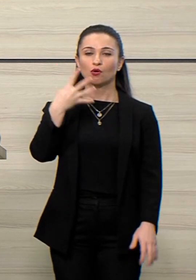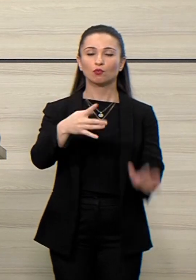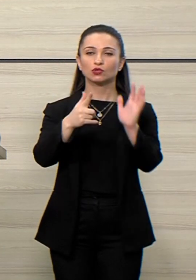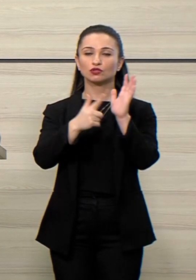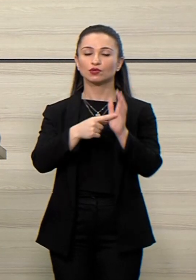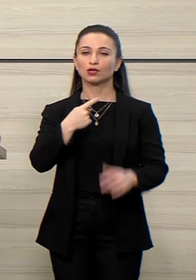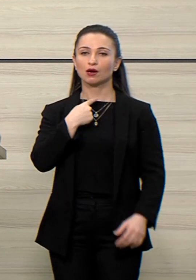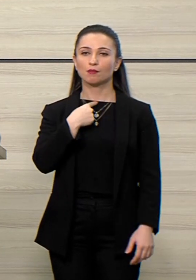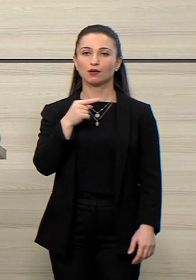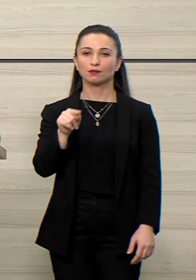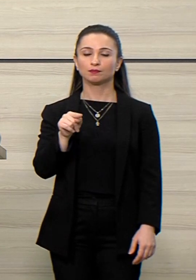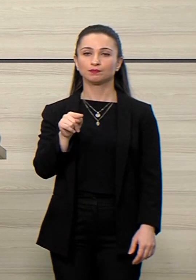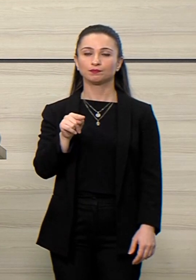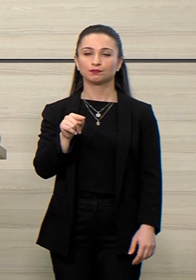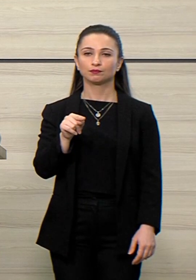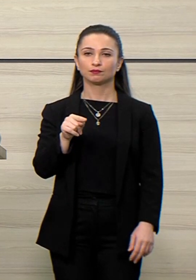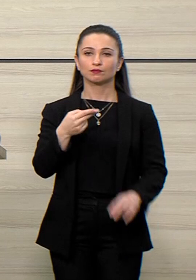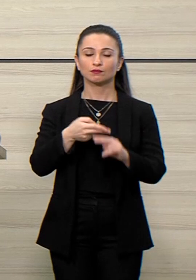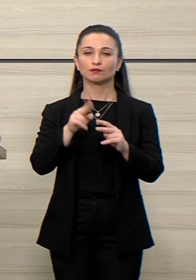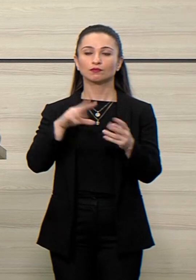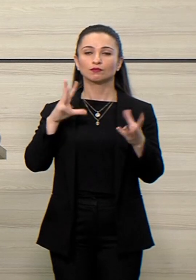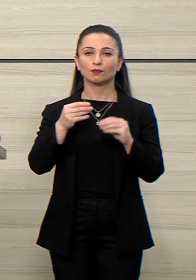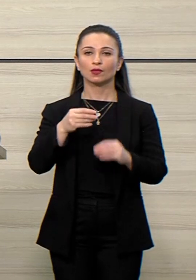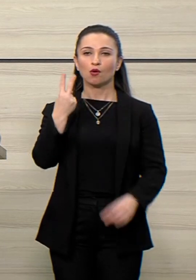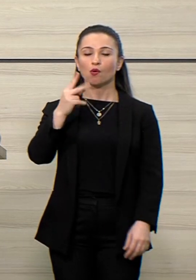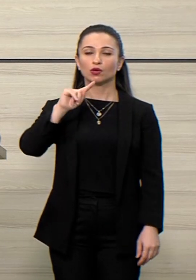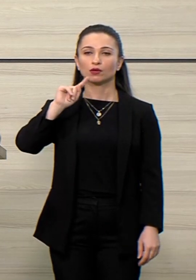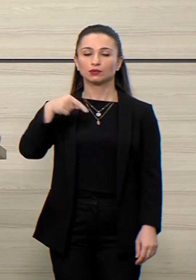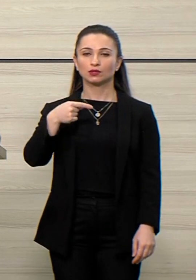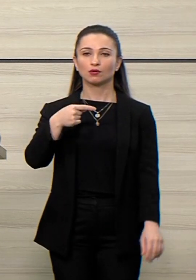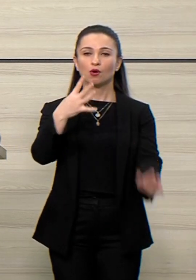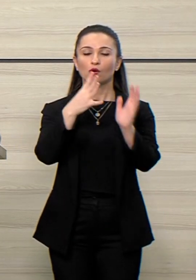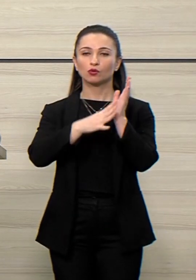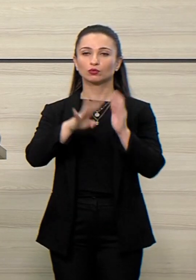53447 ხმა, აღნიშნულმა შეადგინა